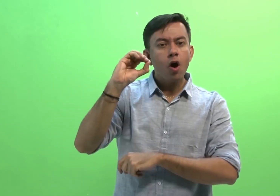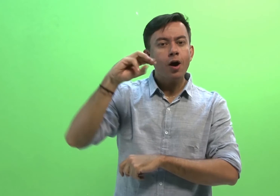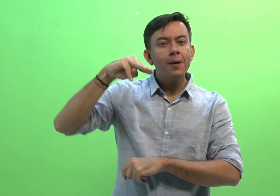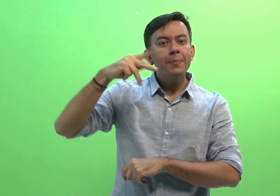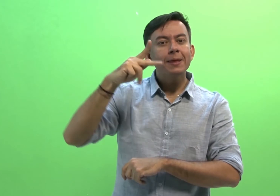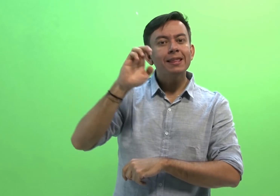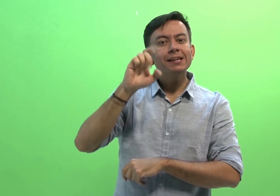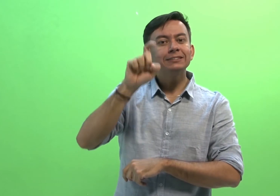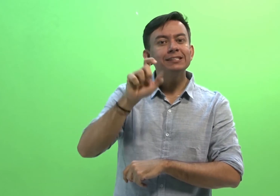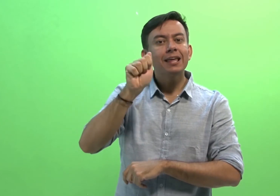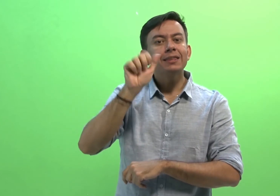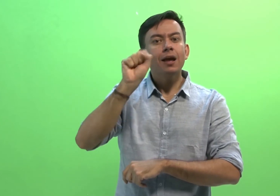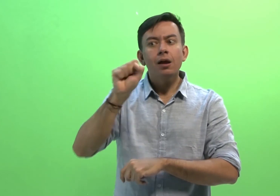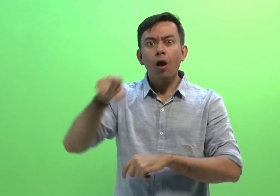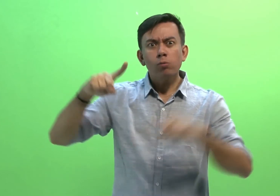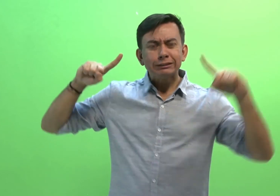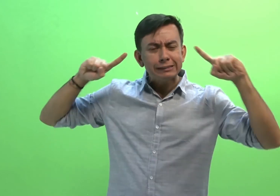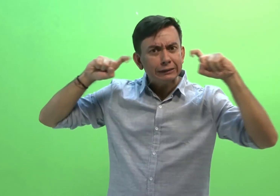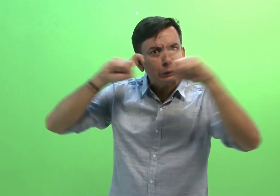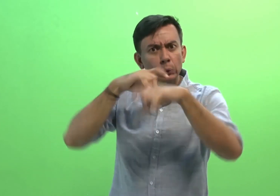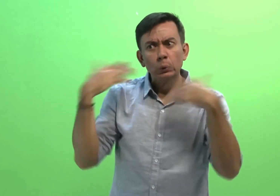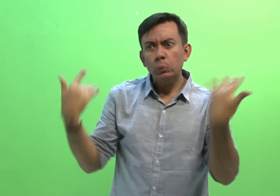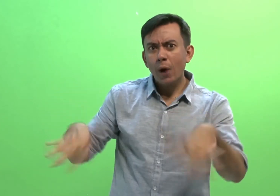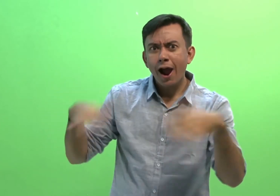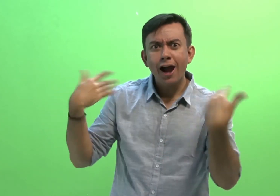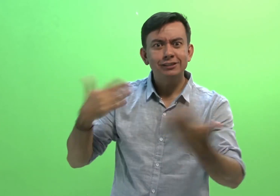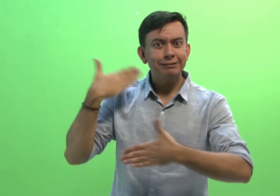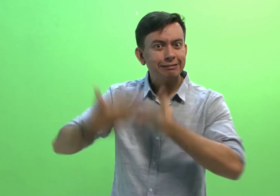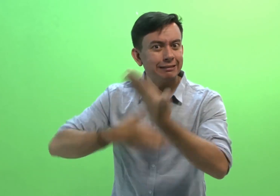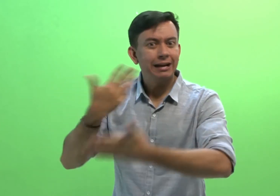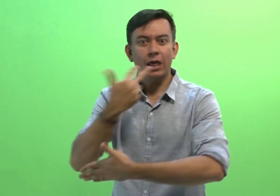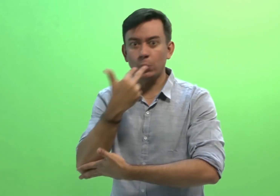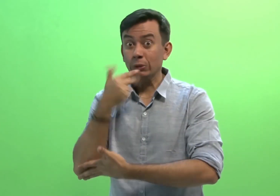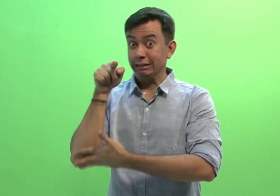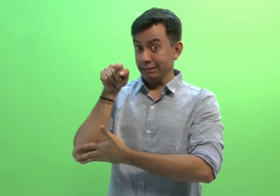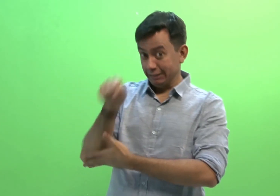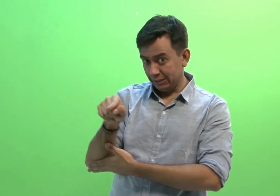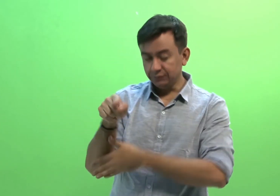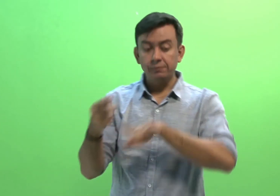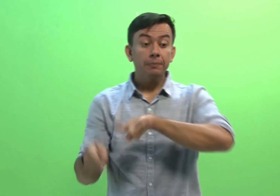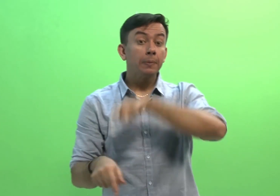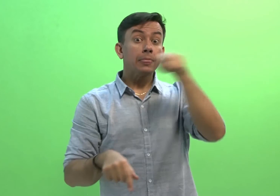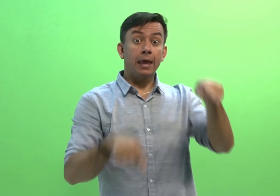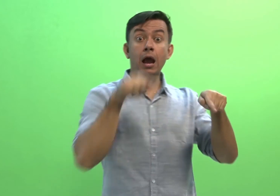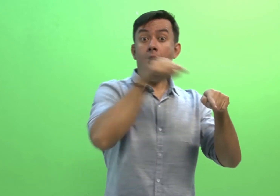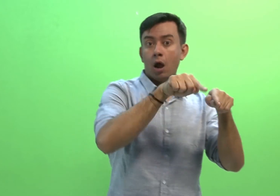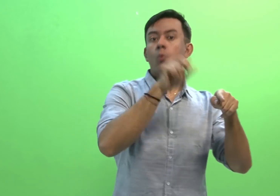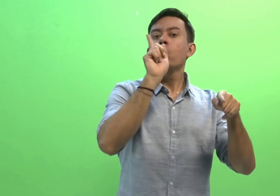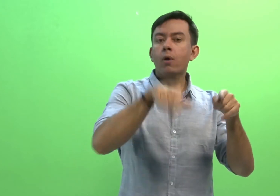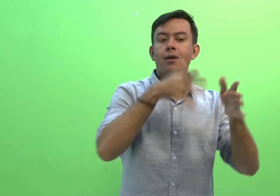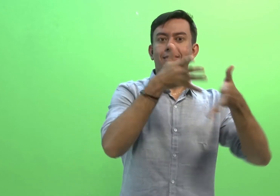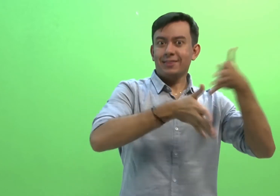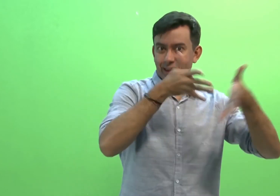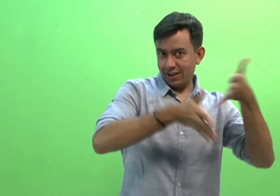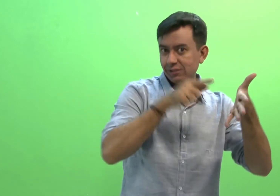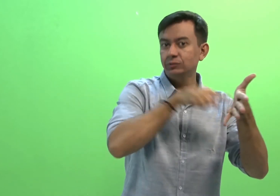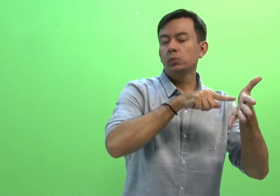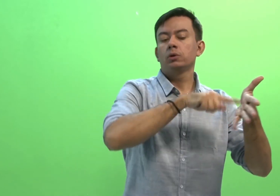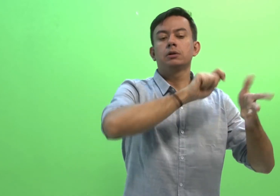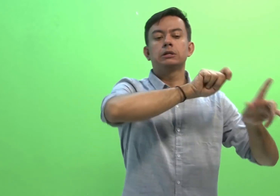língua complexa e que desenvolve gradativamente, a língua de sinais, os